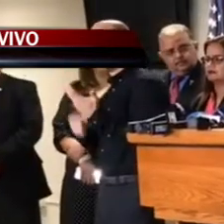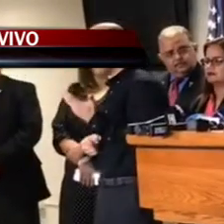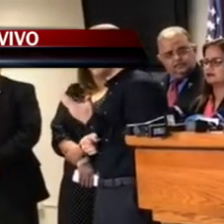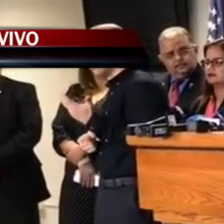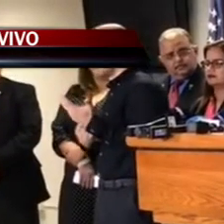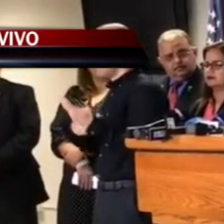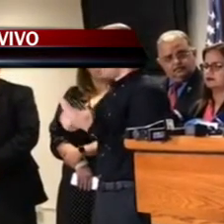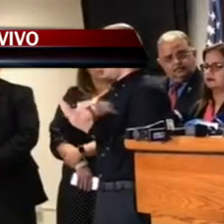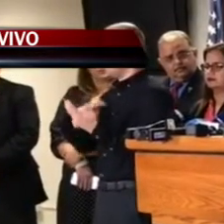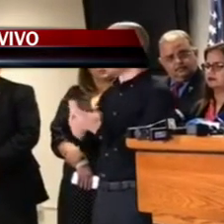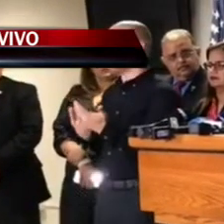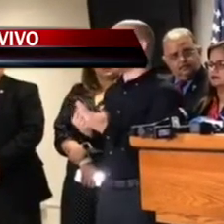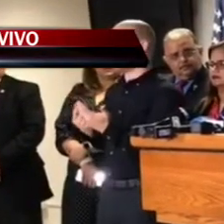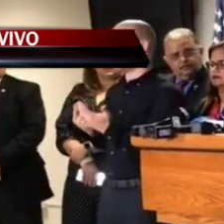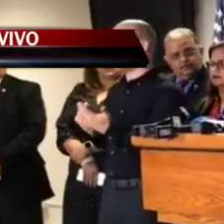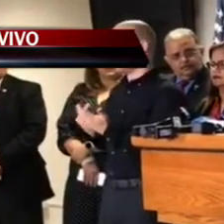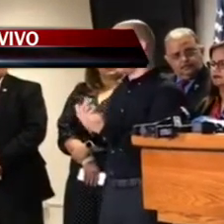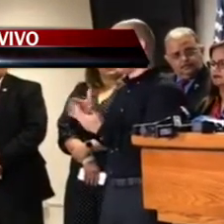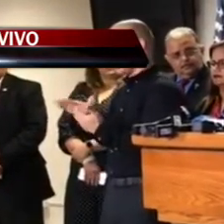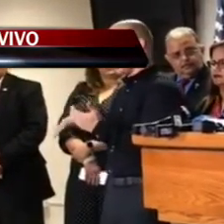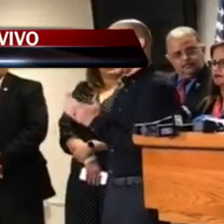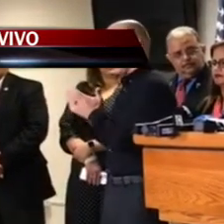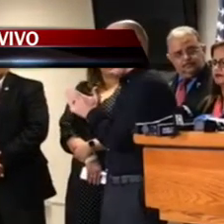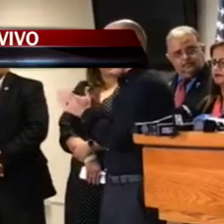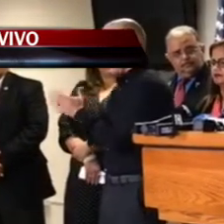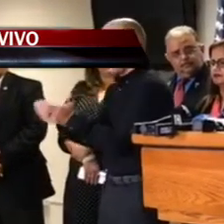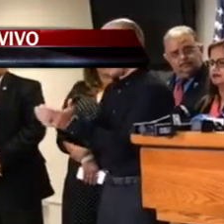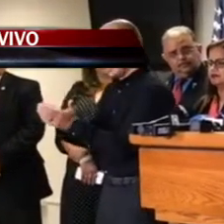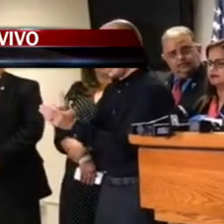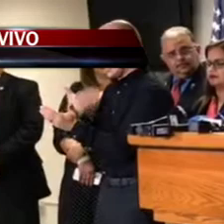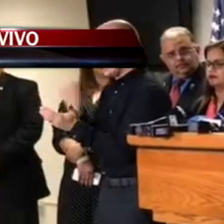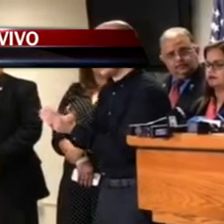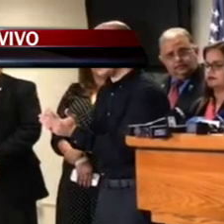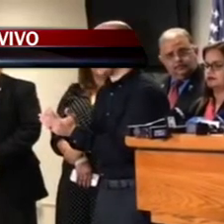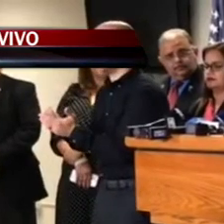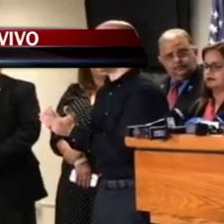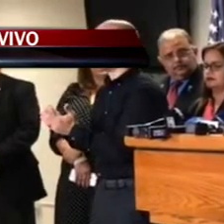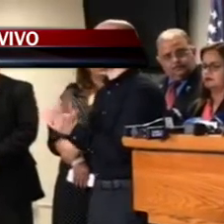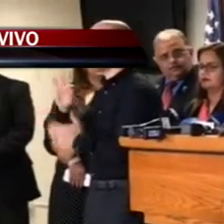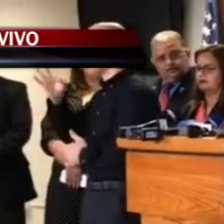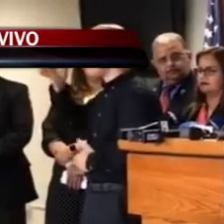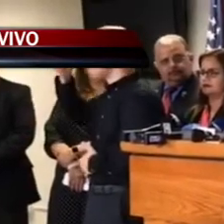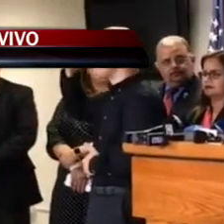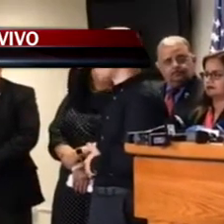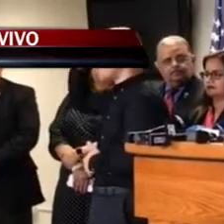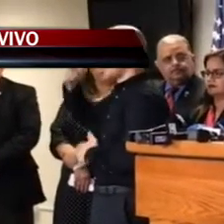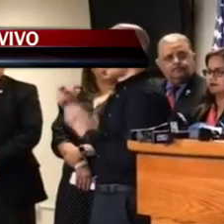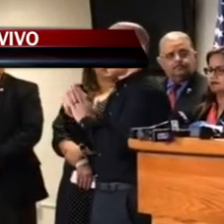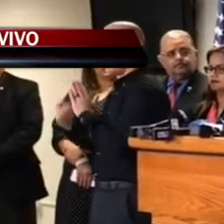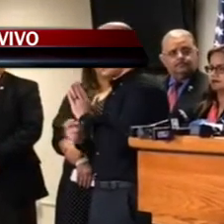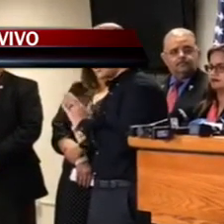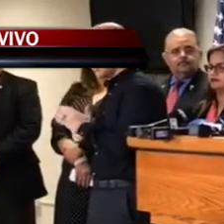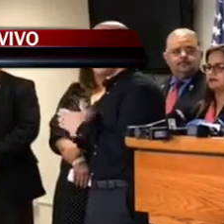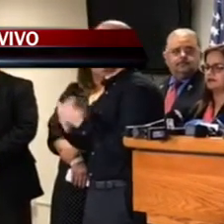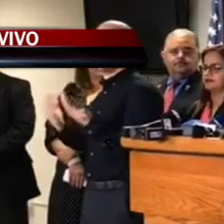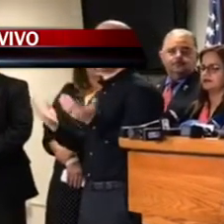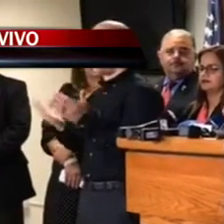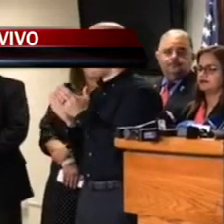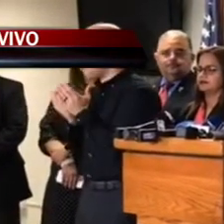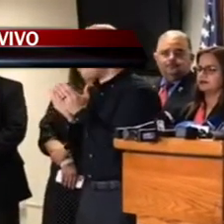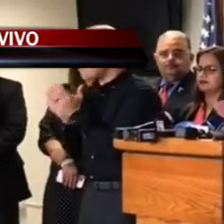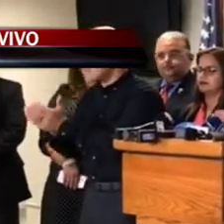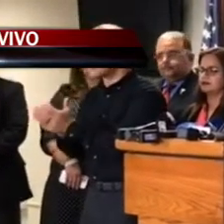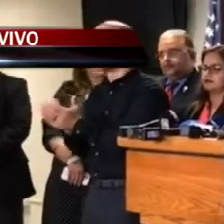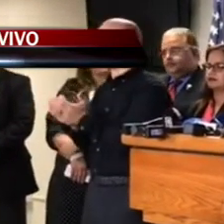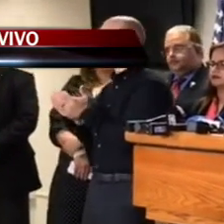que estamos tomando los puertos de entrada. Como sabemos, por reglamentación federal, tanto barcos de carga como cruceros deben notificarle al